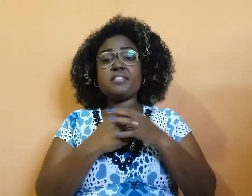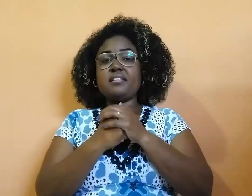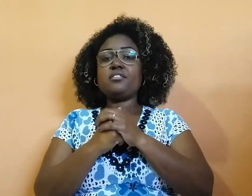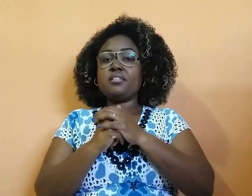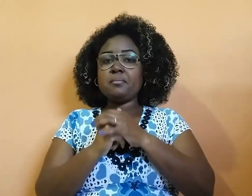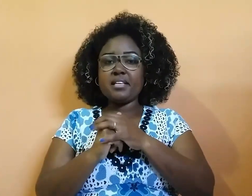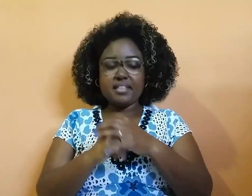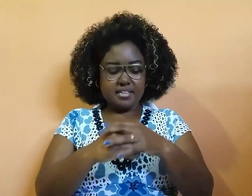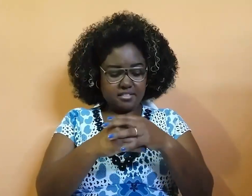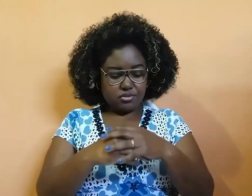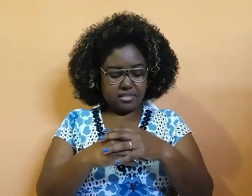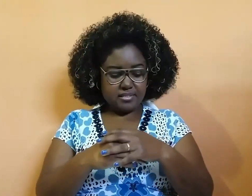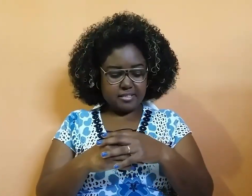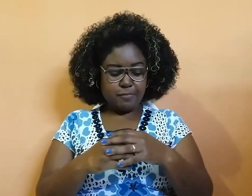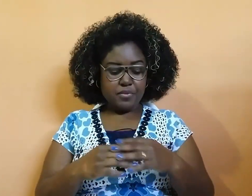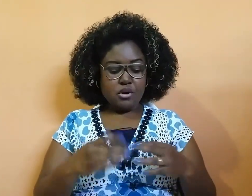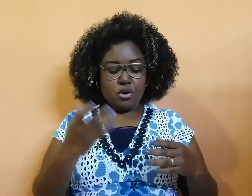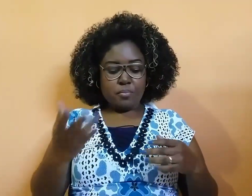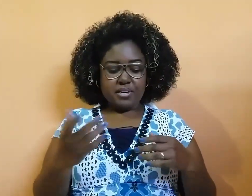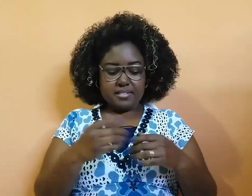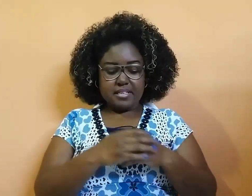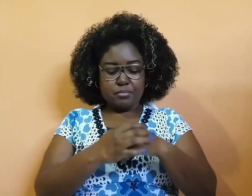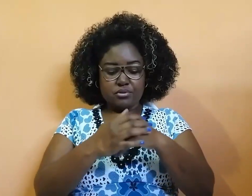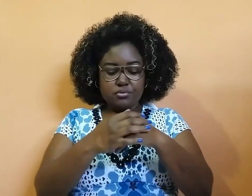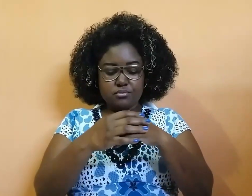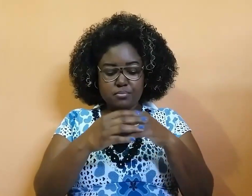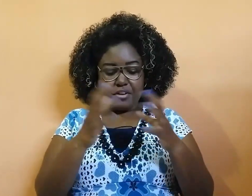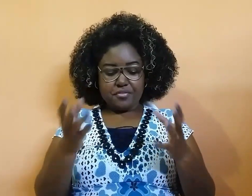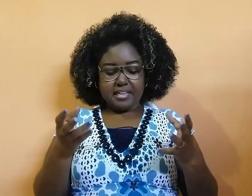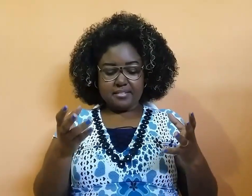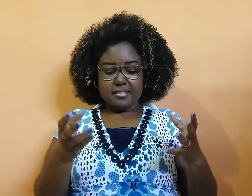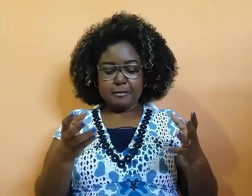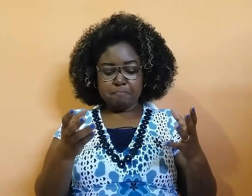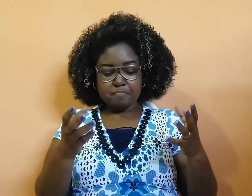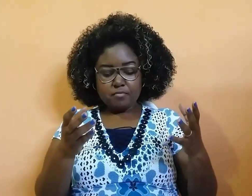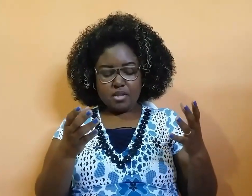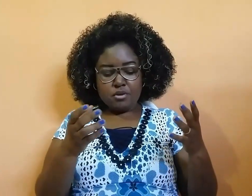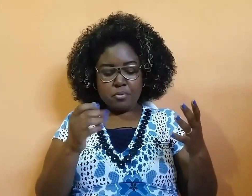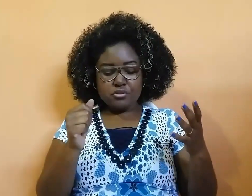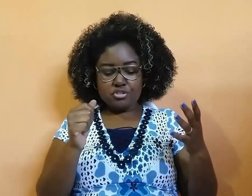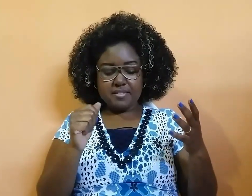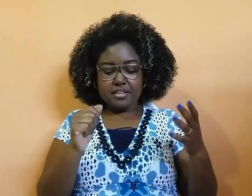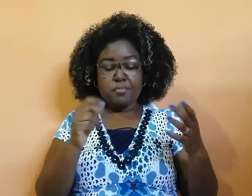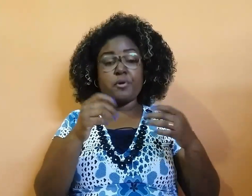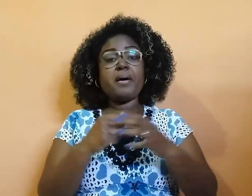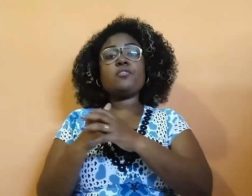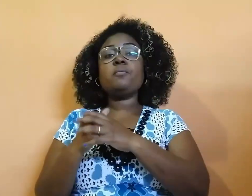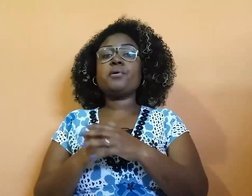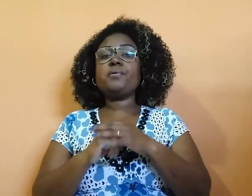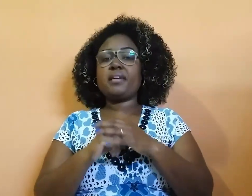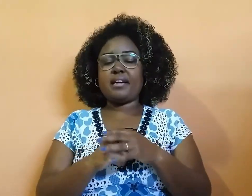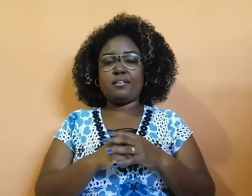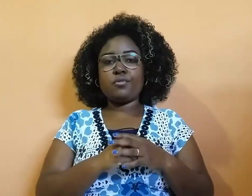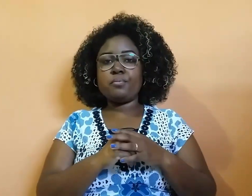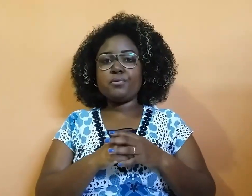facial também dá essa informação por exemplo numa frase né eu posso dizer que o meu pai comprou cá comprar